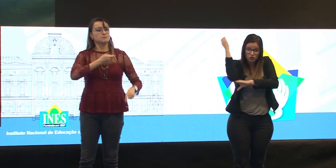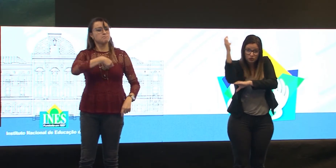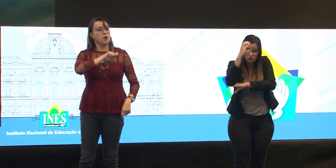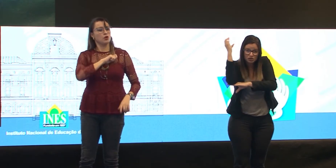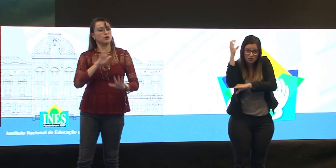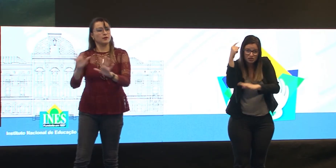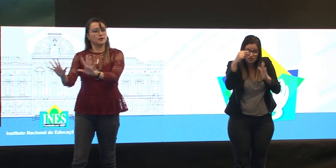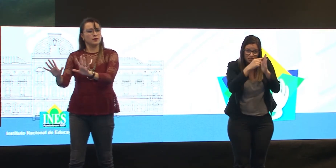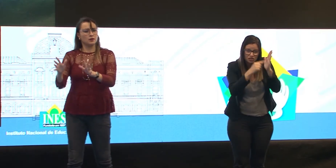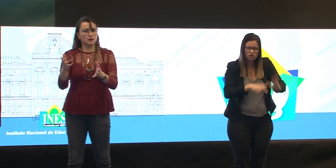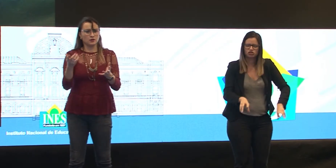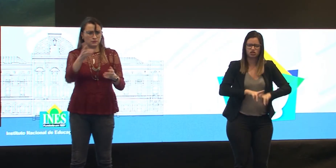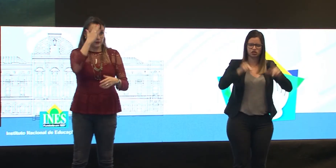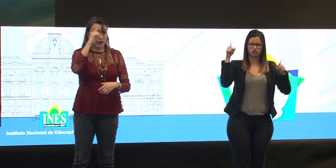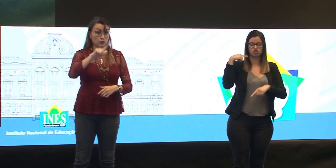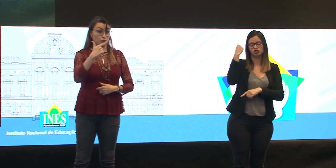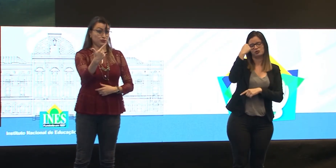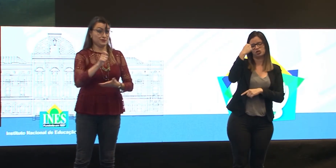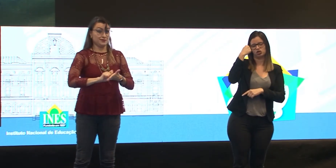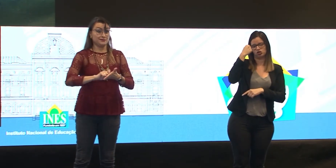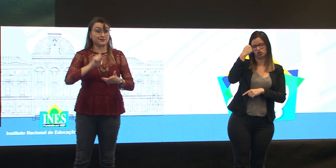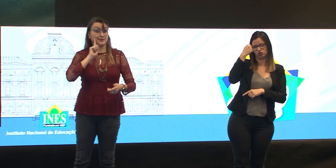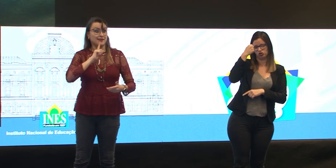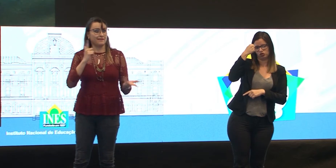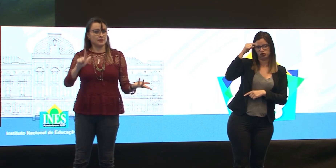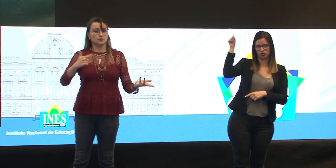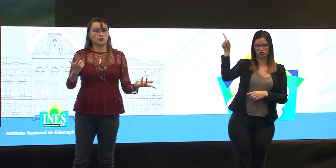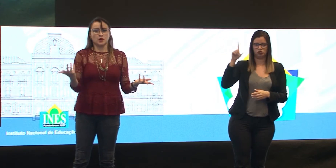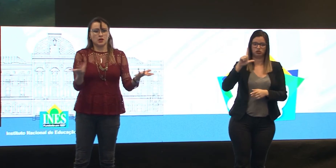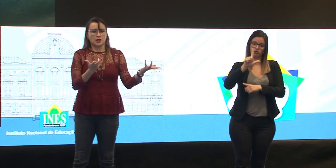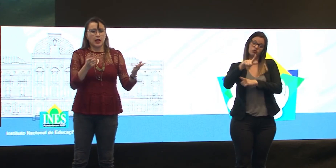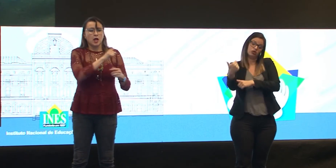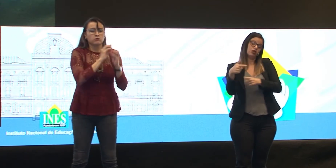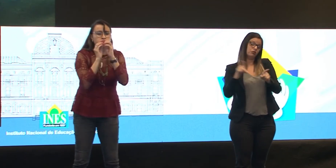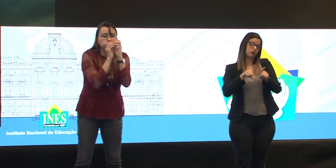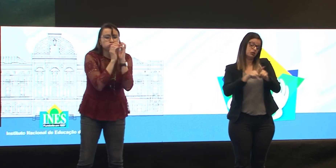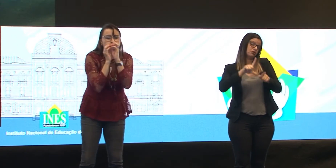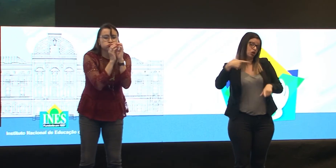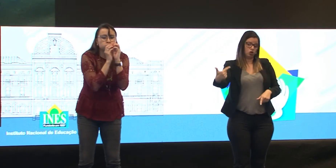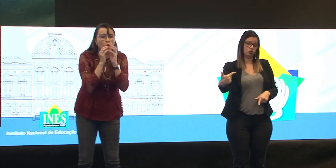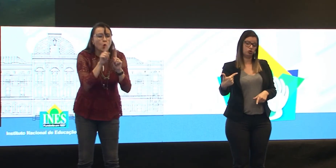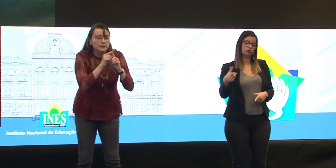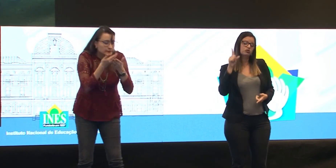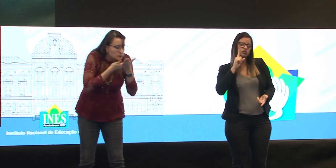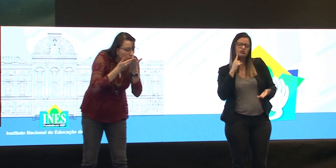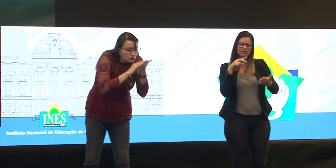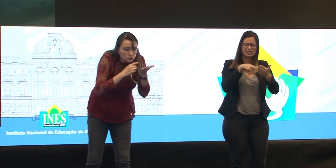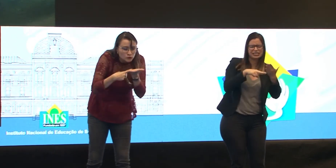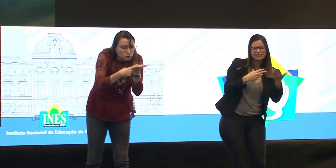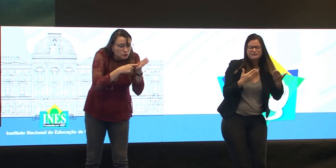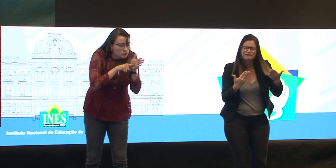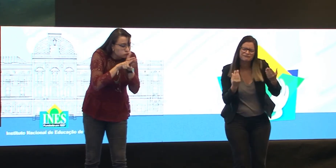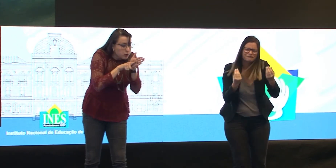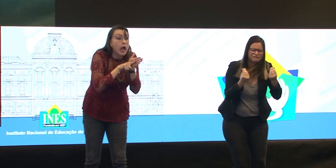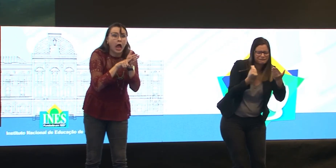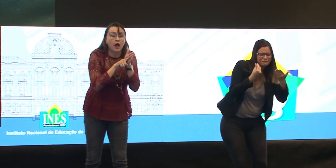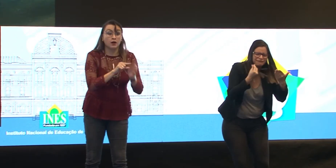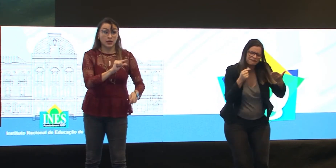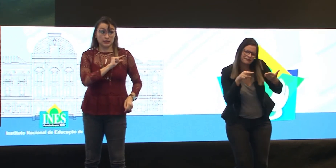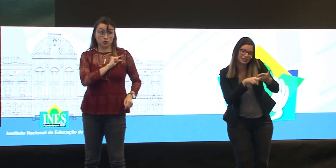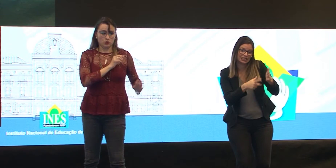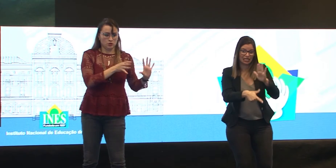Na Colômbia, a gente tem a língua espanhola e os alunos eles acabam por fazer